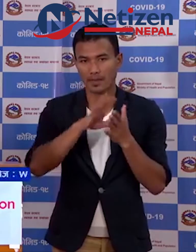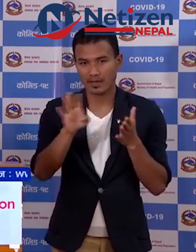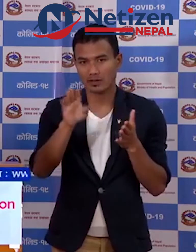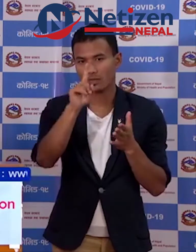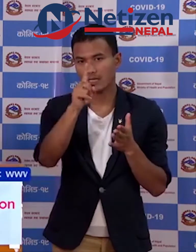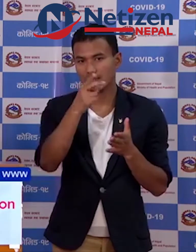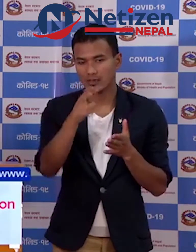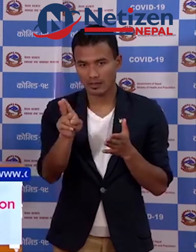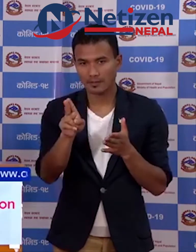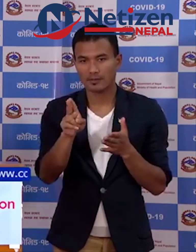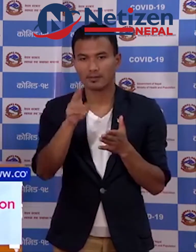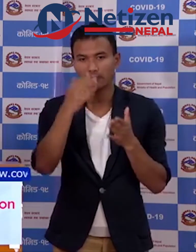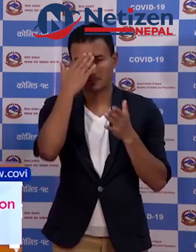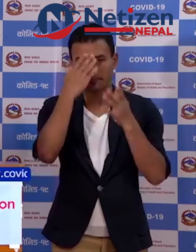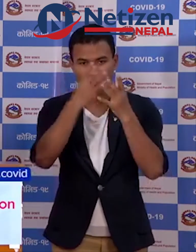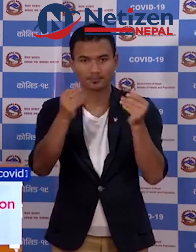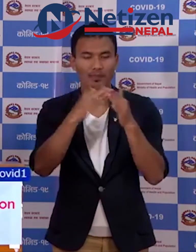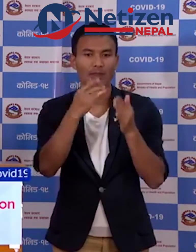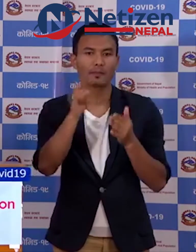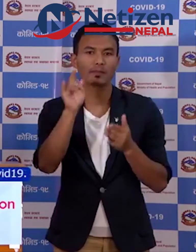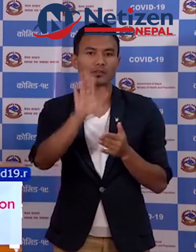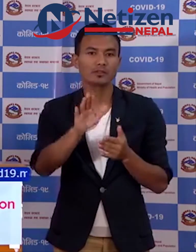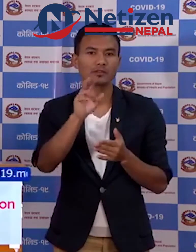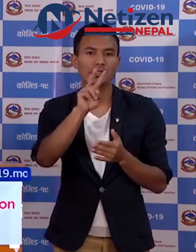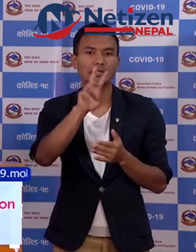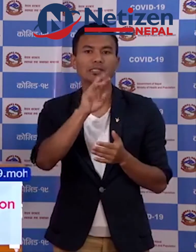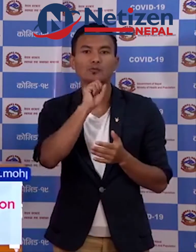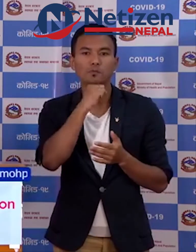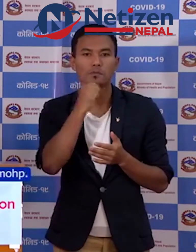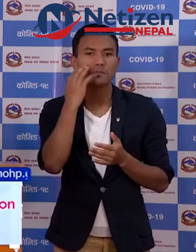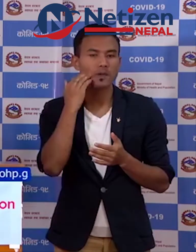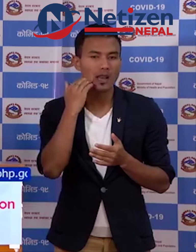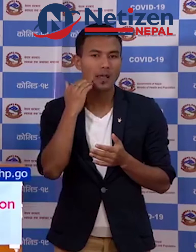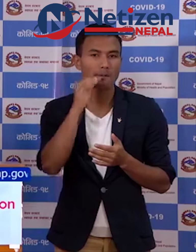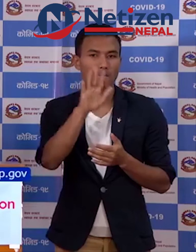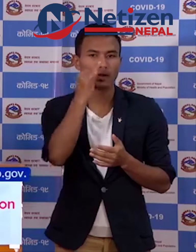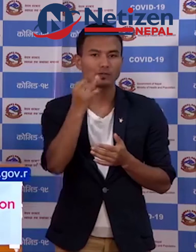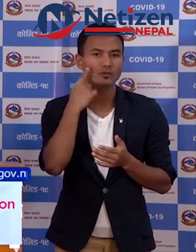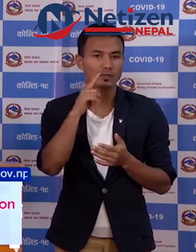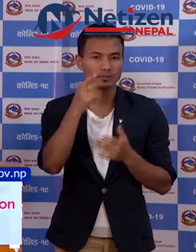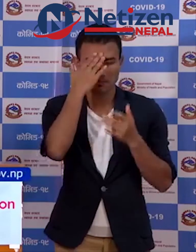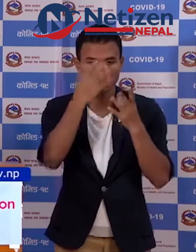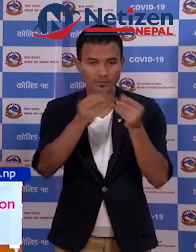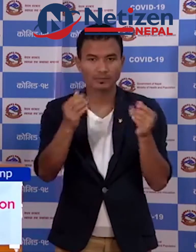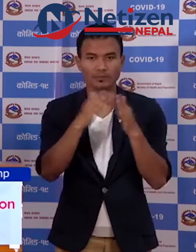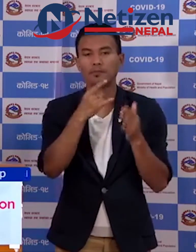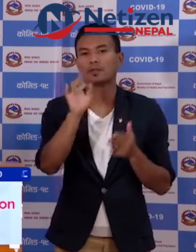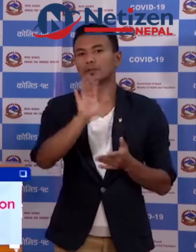बाट 1 जना डिस्चार्ज हुनुभएको छ र उहाँ 23 वर्षको महिला 5 दिनमा डिस्चार्ज हुनुभएको